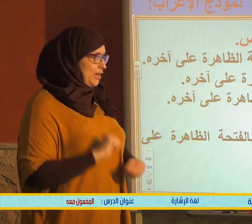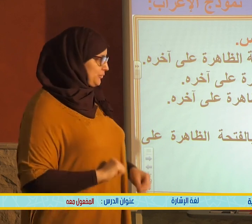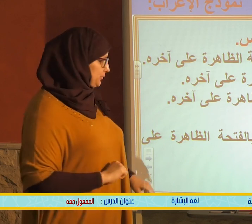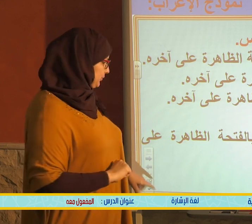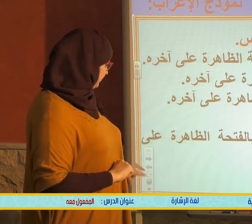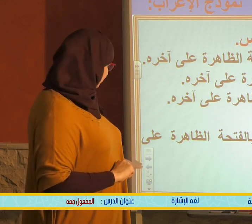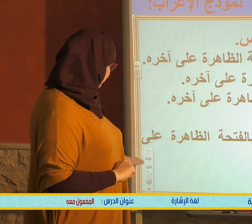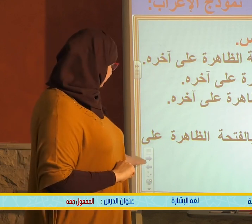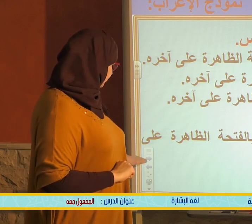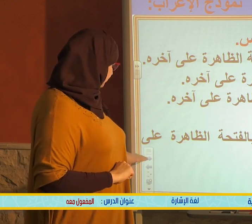مضاف.